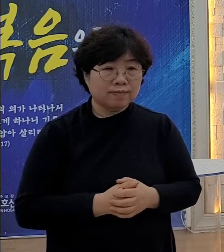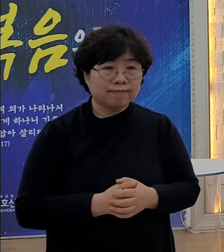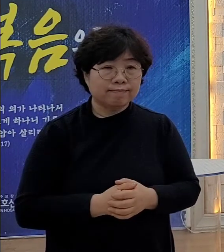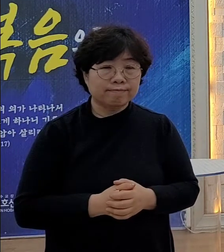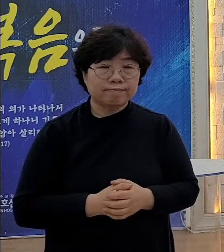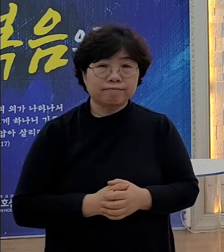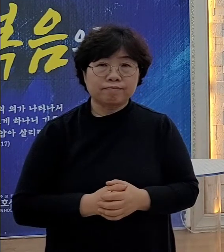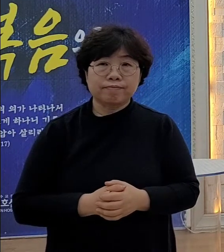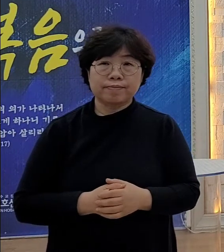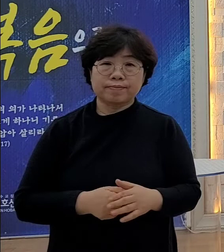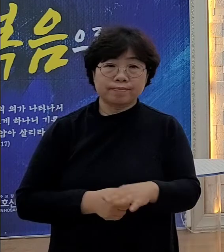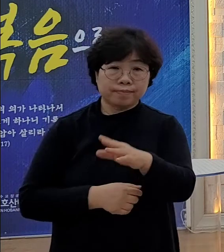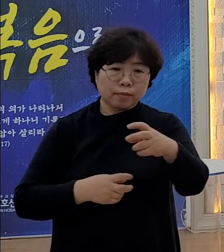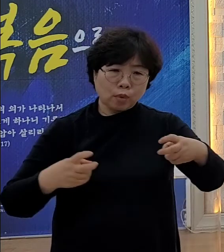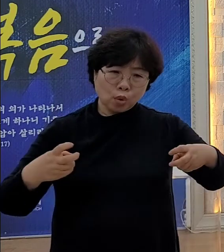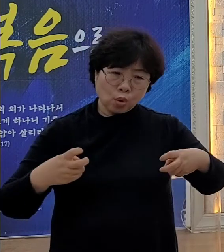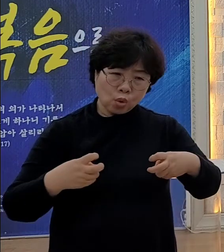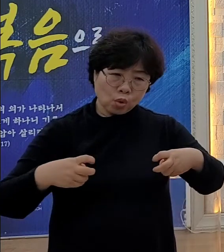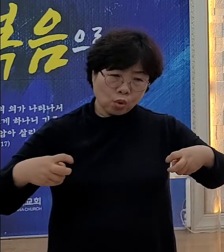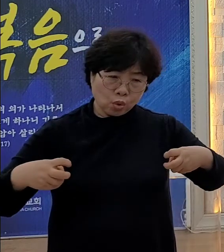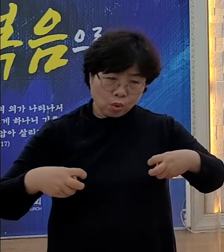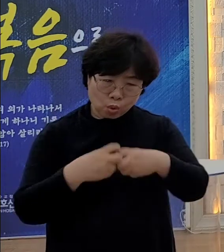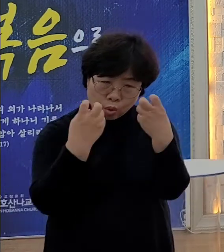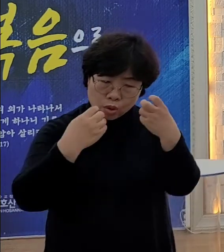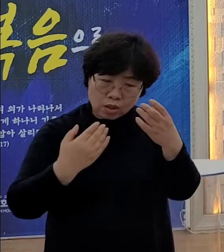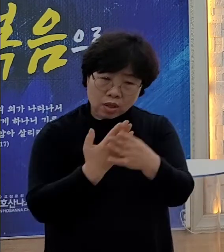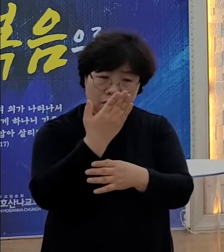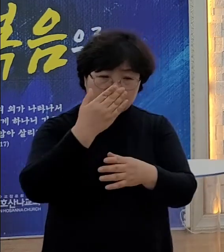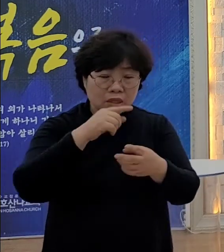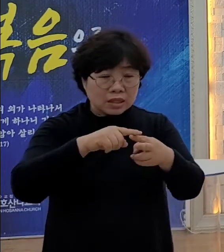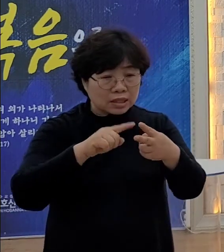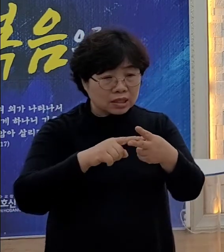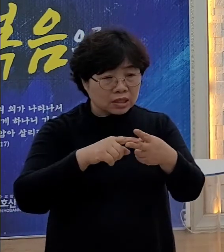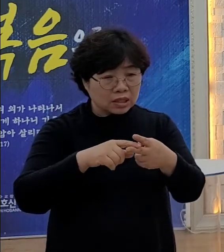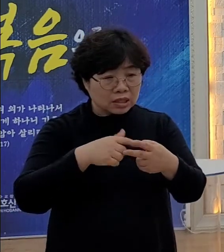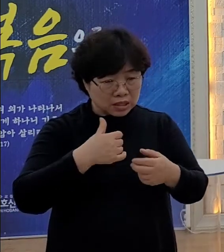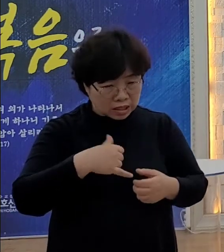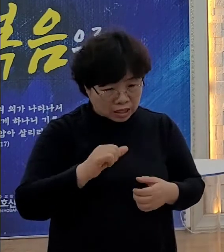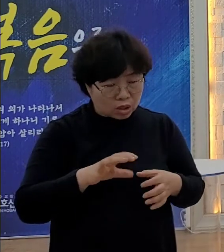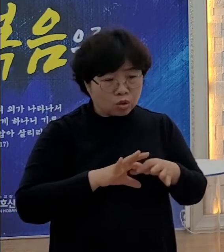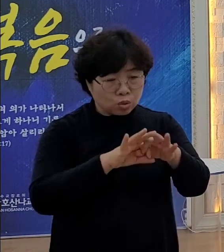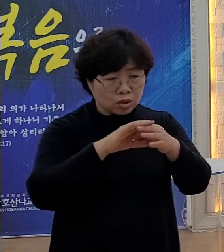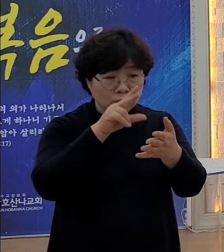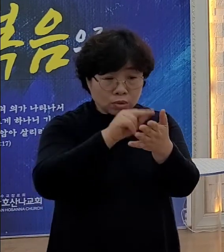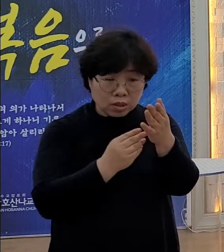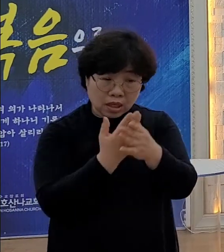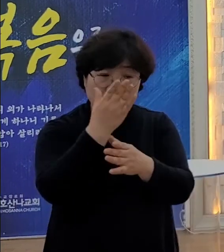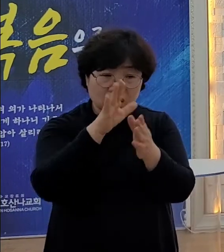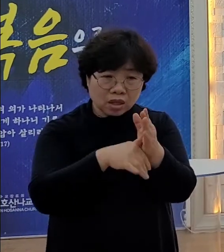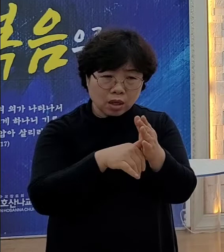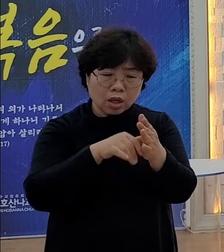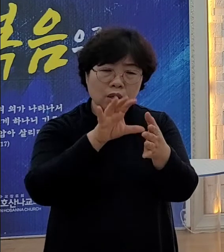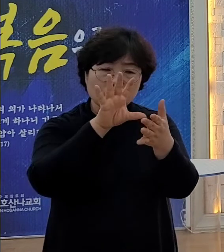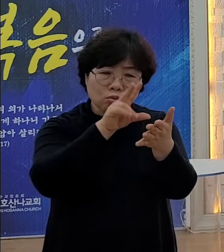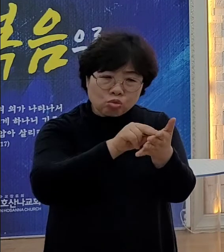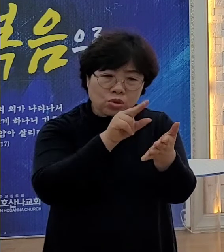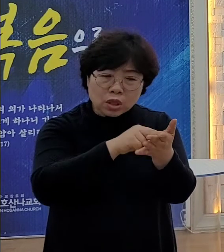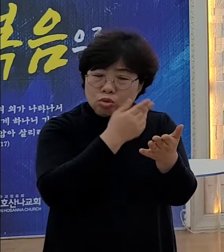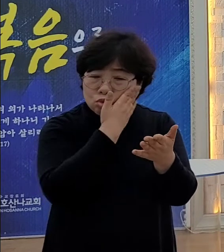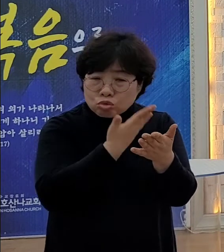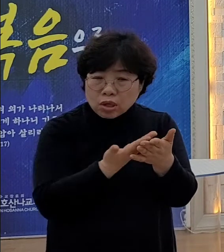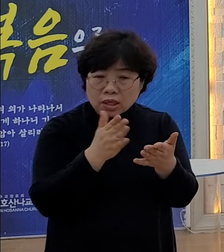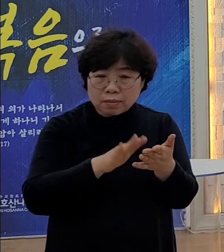나거나 또 우리 자녀가 아프거나 무슨 문제가 생기면 우선 그 문제 자체도 물론 중요하지만 우리 마음